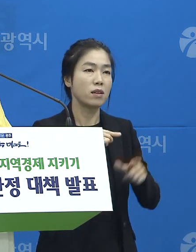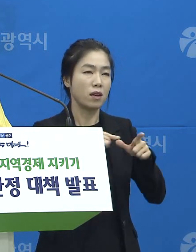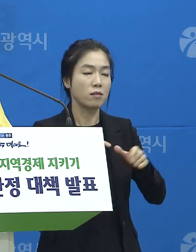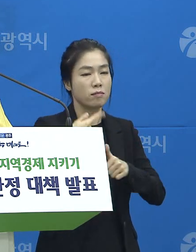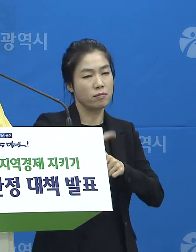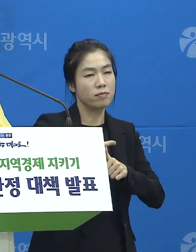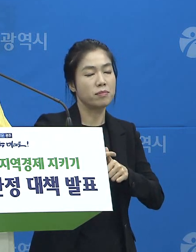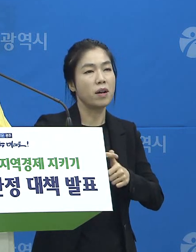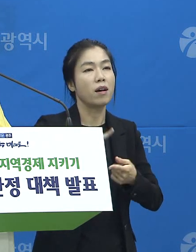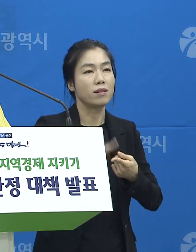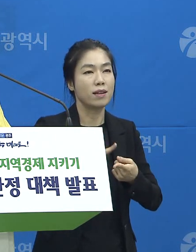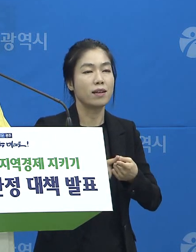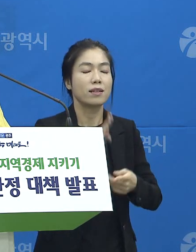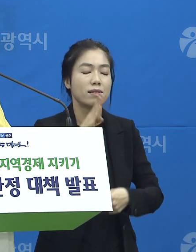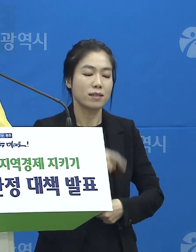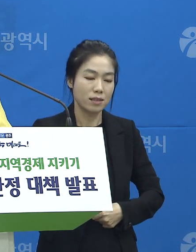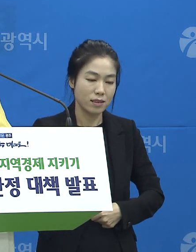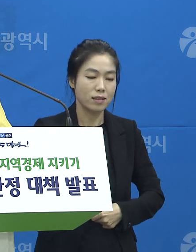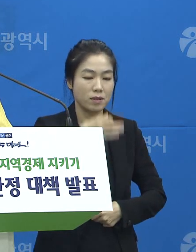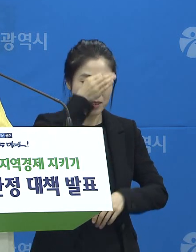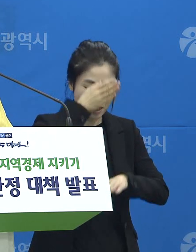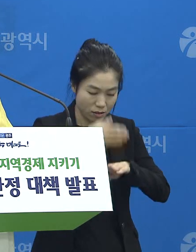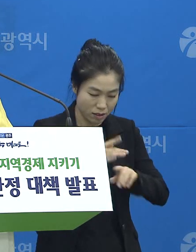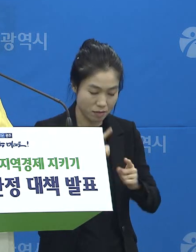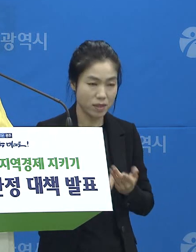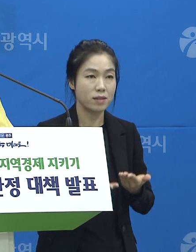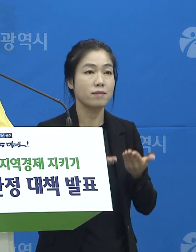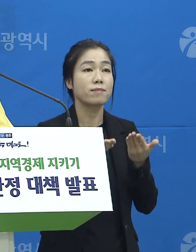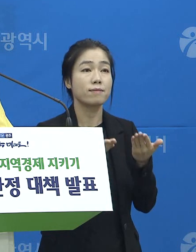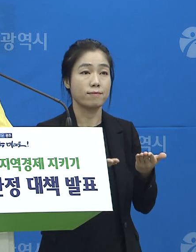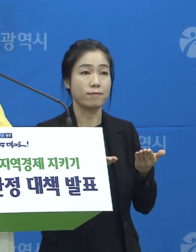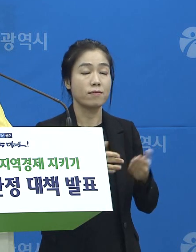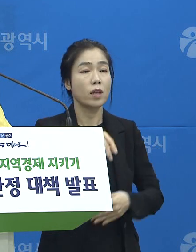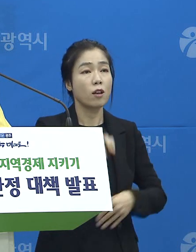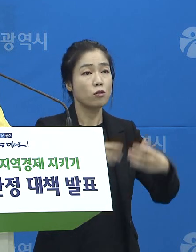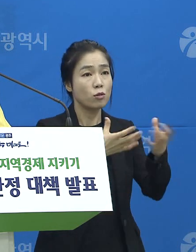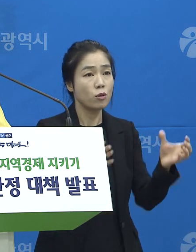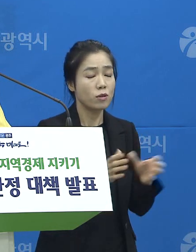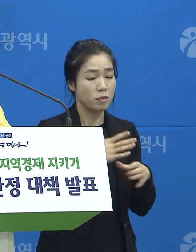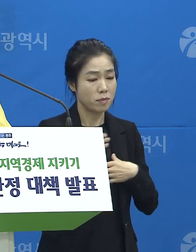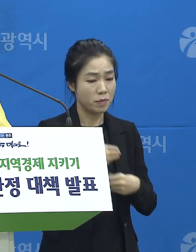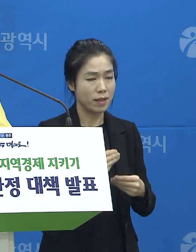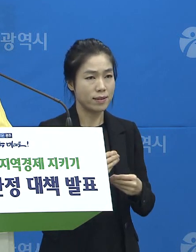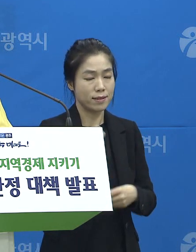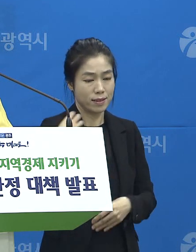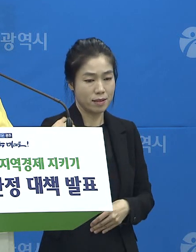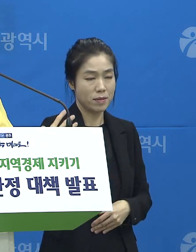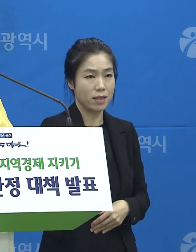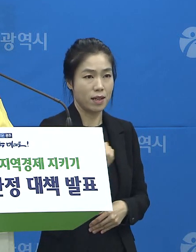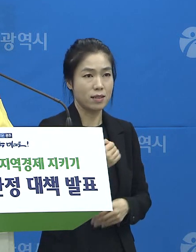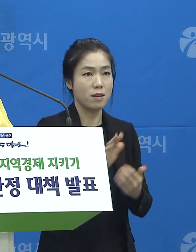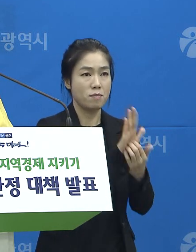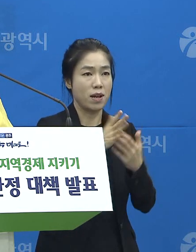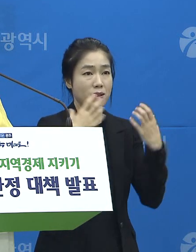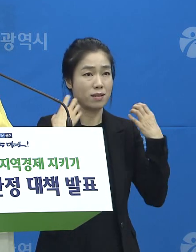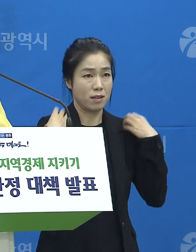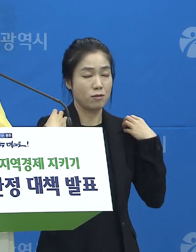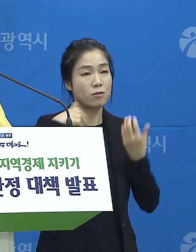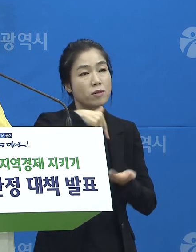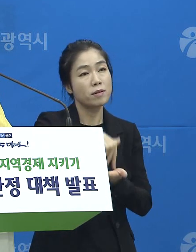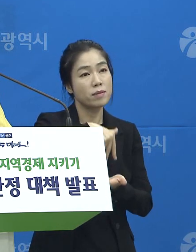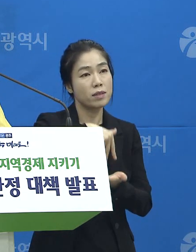대해 진심으로 죄송하다는 말씀을 드리며 광주 공동체의 안전을 책임지고 있는